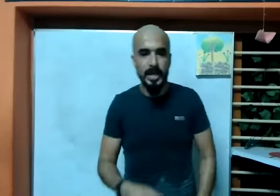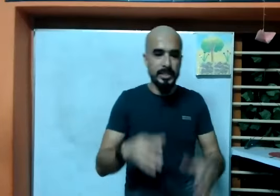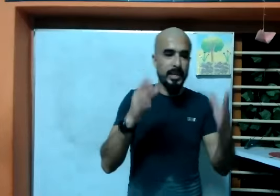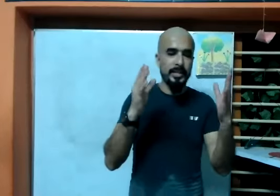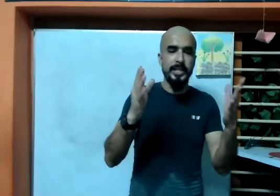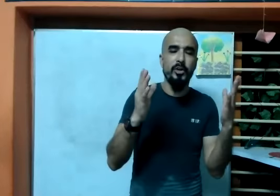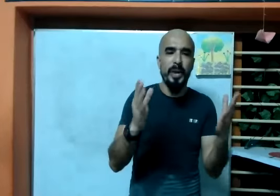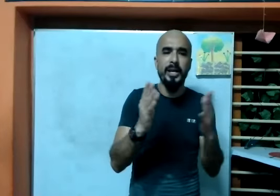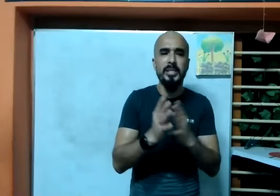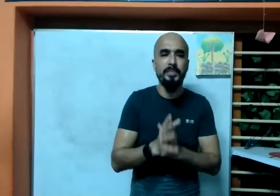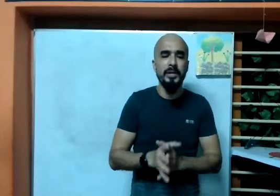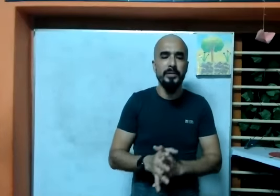আজকের ক্লাস নিয়ে কোন প্ল্যান আছে আপনার?